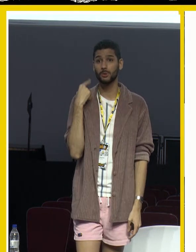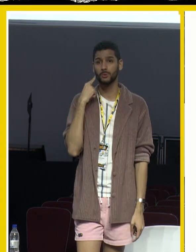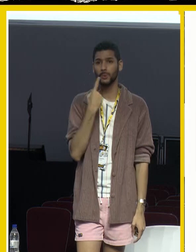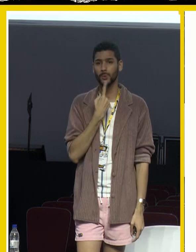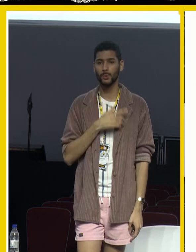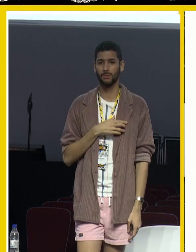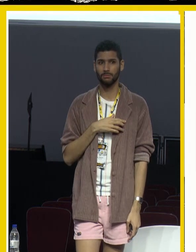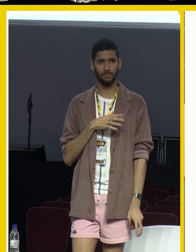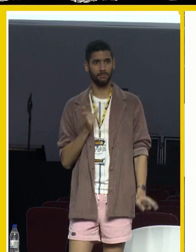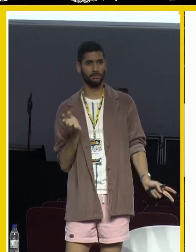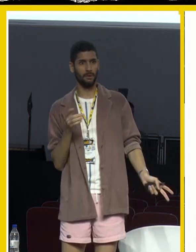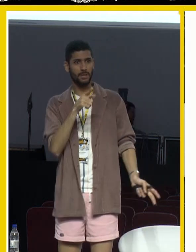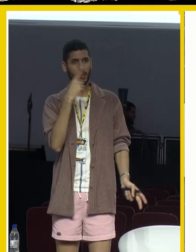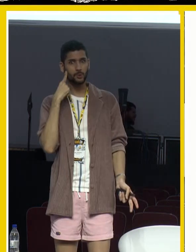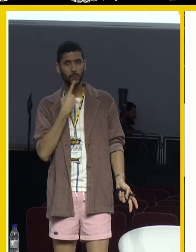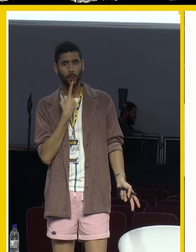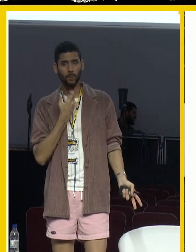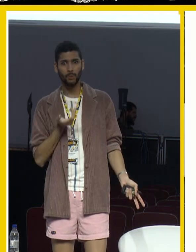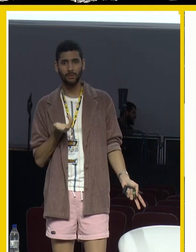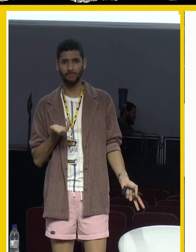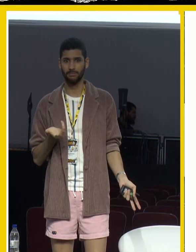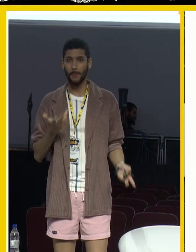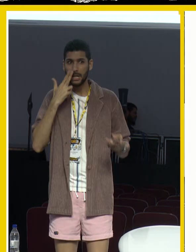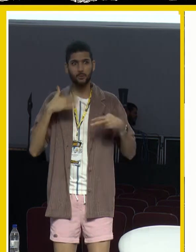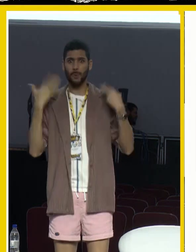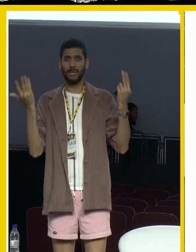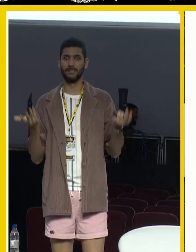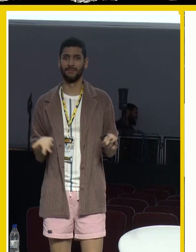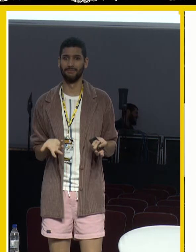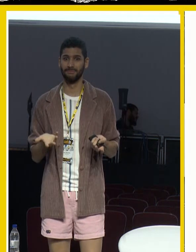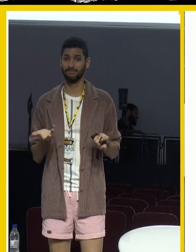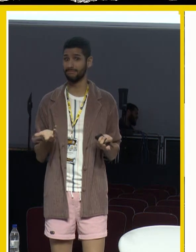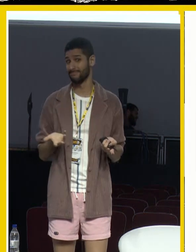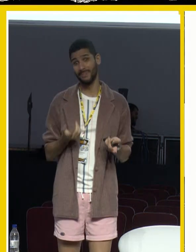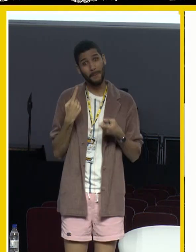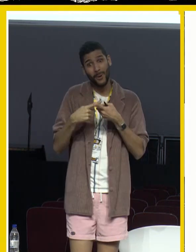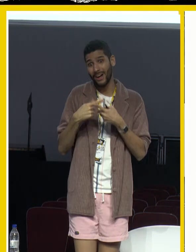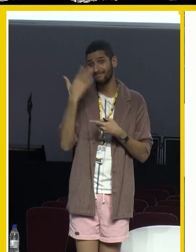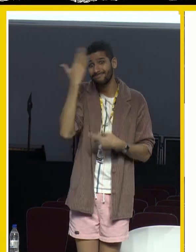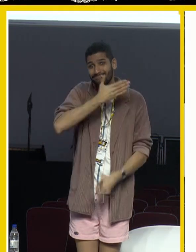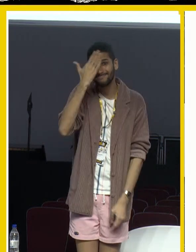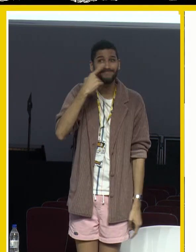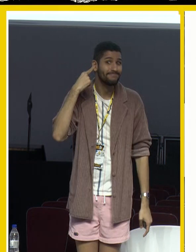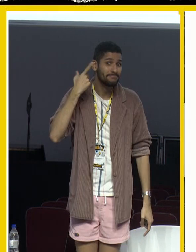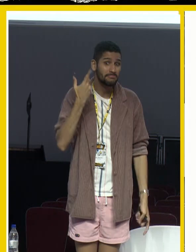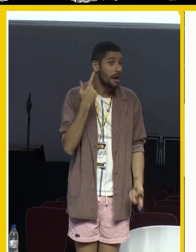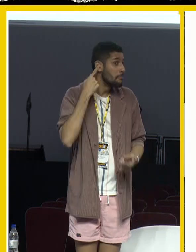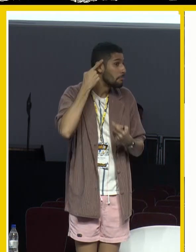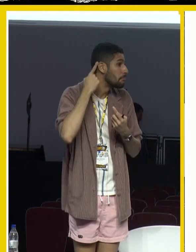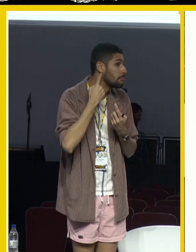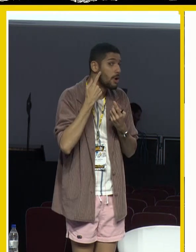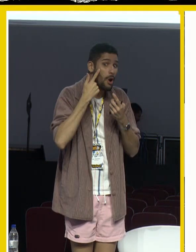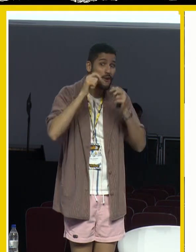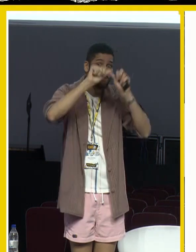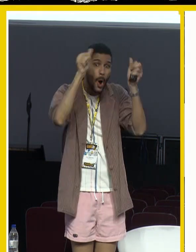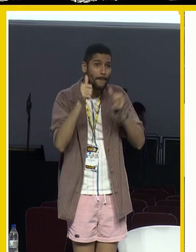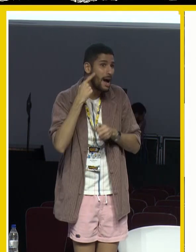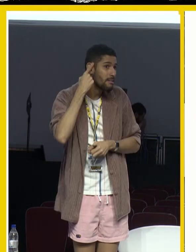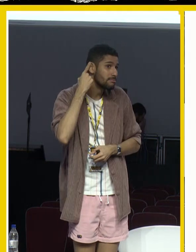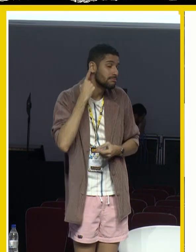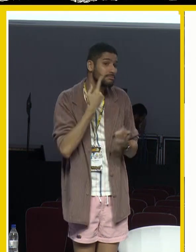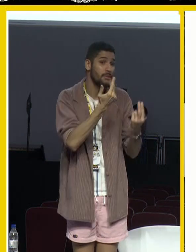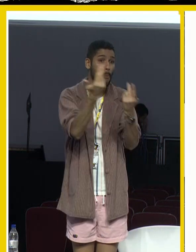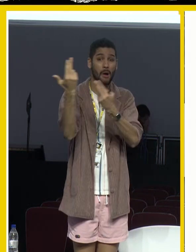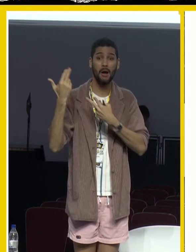falar comigo e aí eu falei sou surdo a pessoa se espantam se surdo parece que ela tomou um susto porque ela não consegue perceber a minha